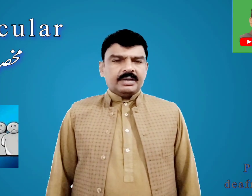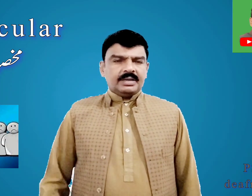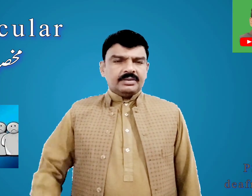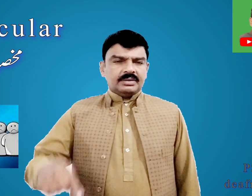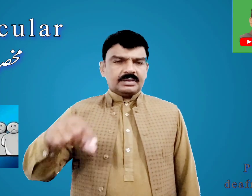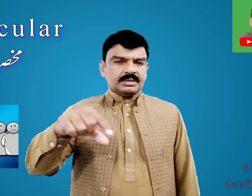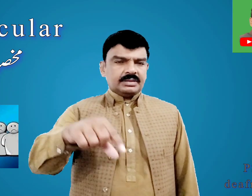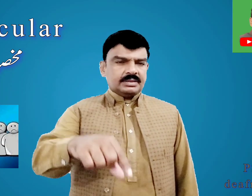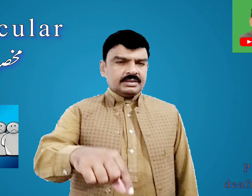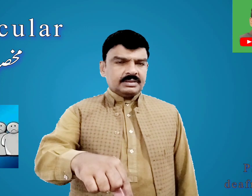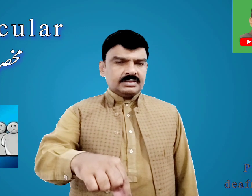पर्टिकुलर